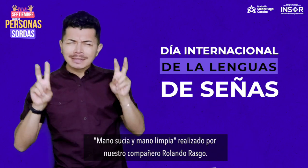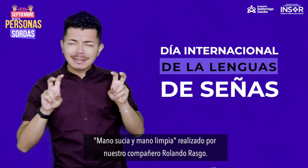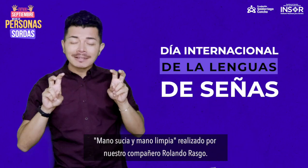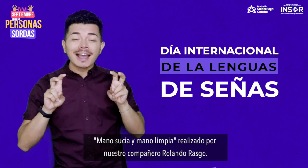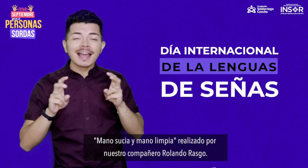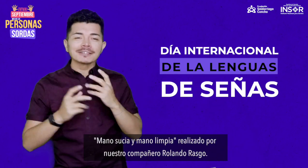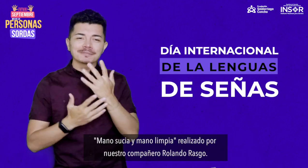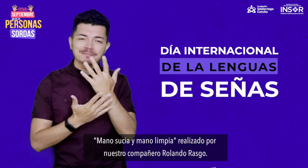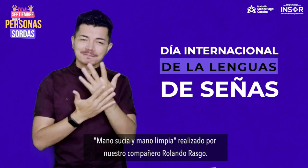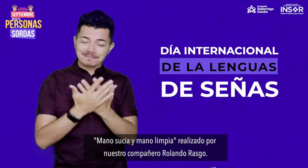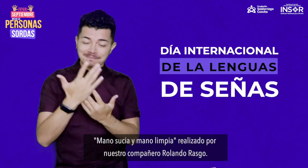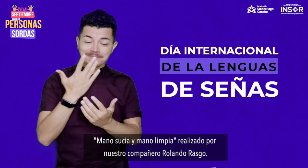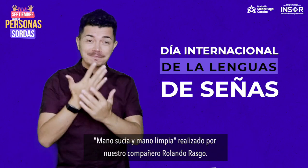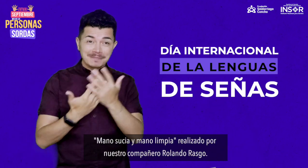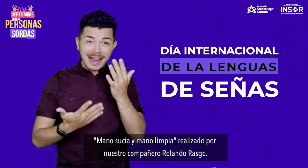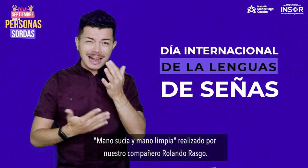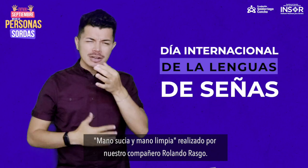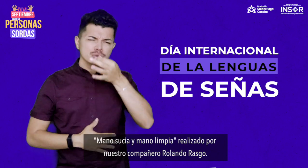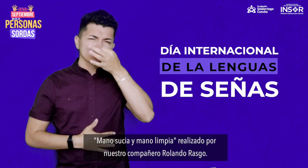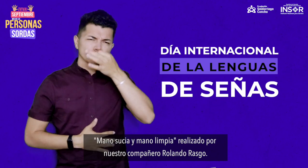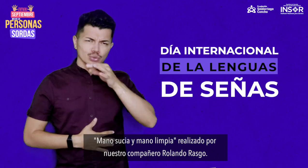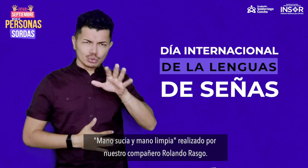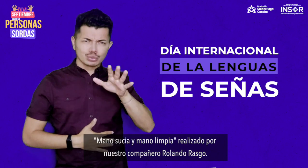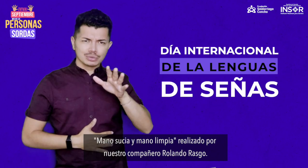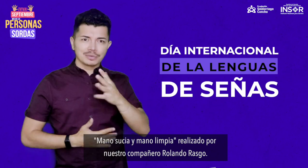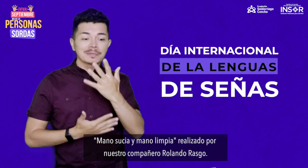Mano Sucia y Mano Limpia.